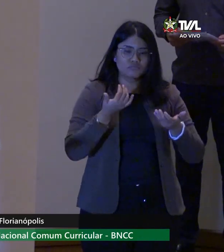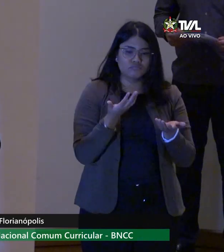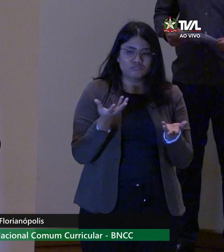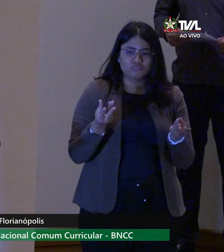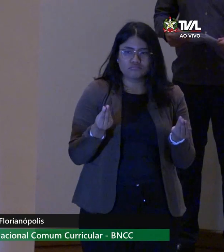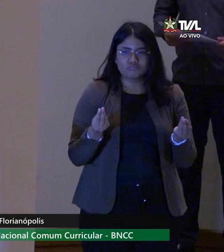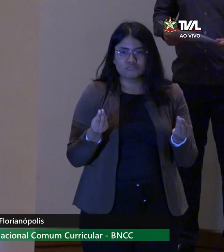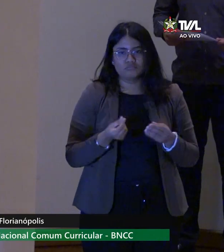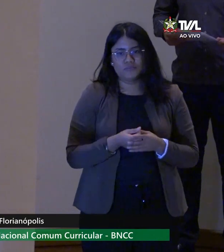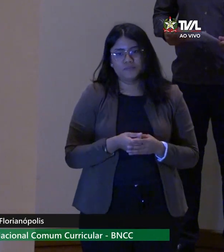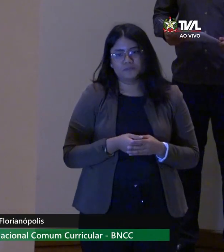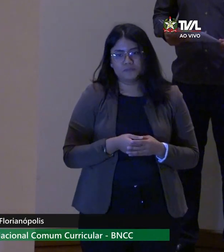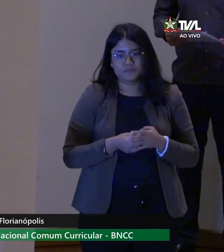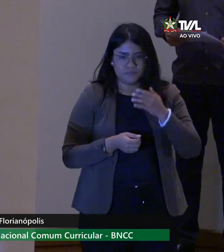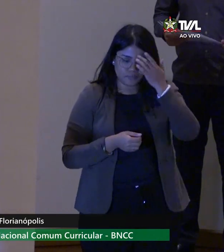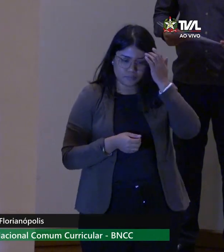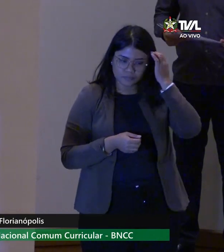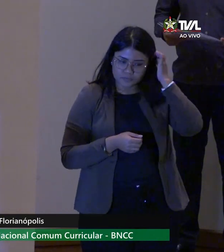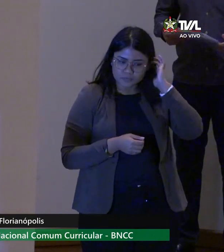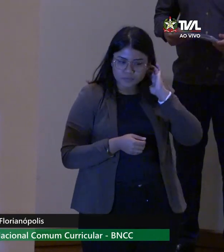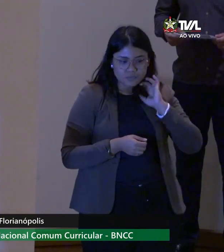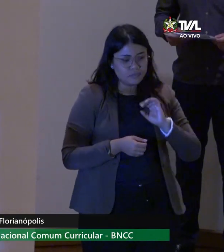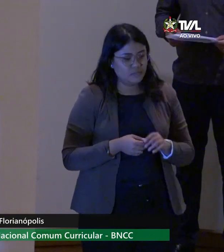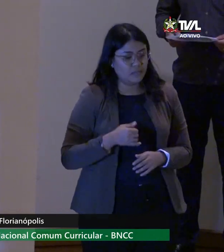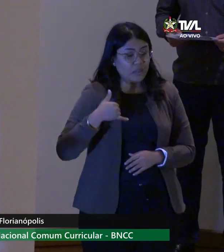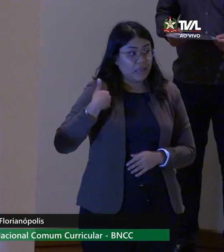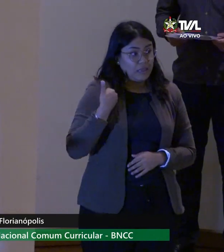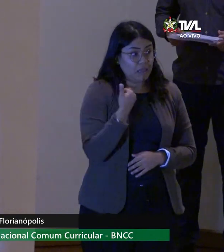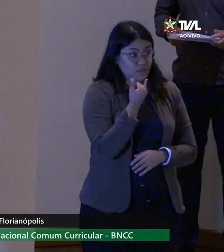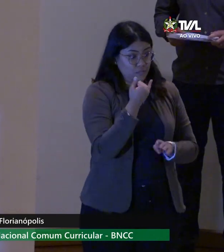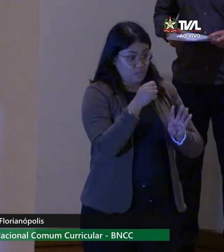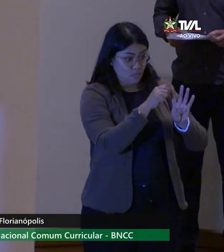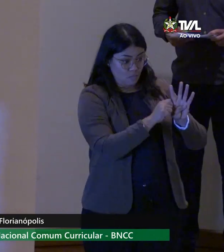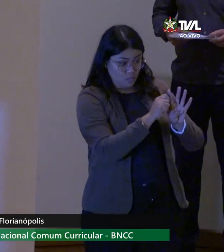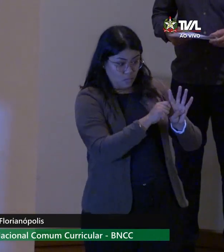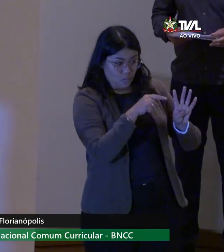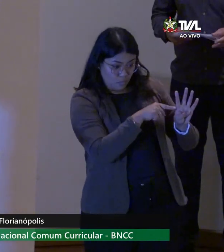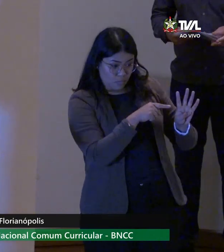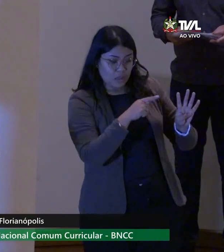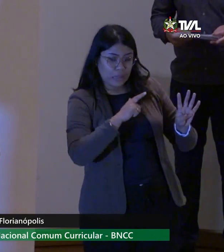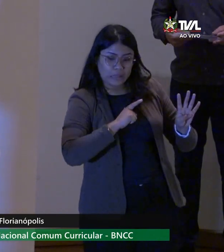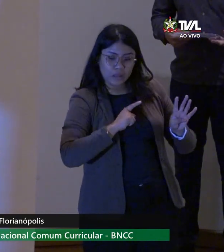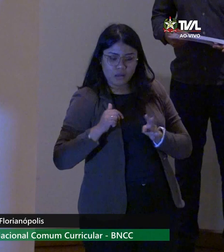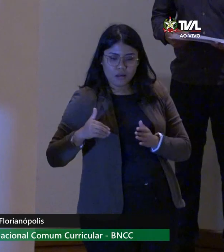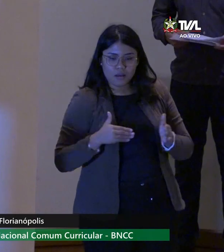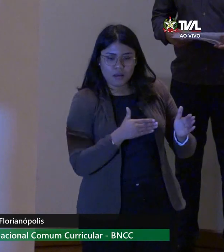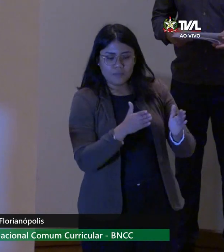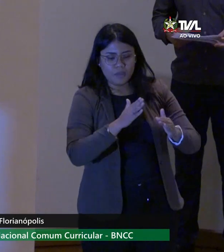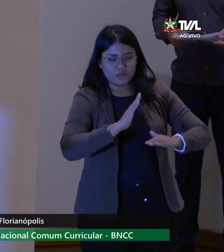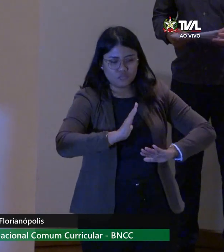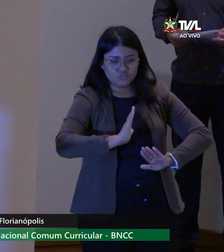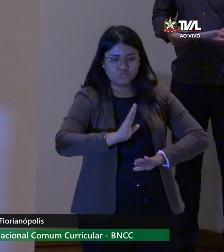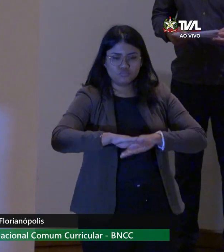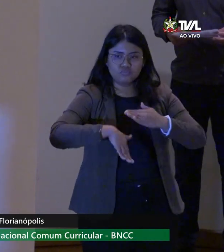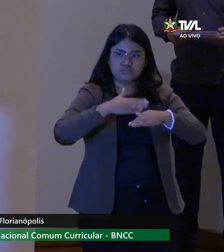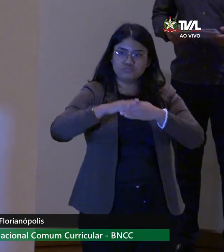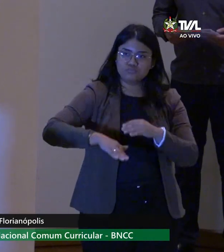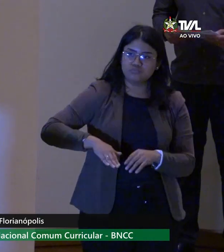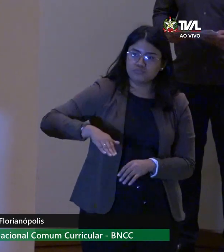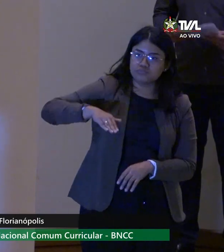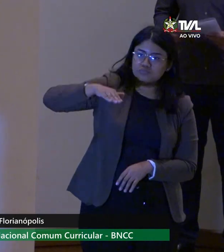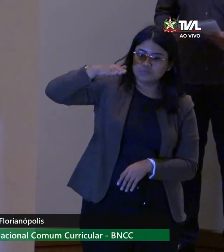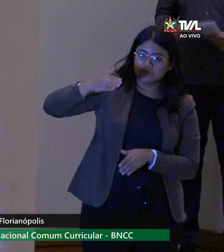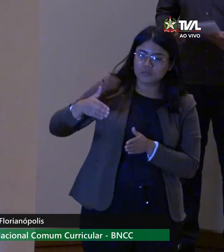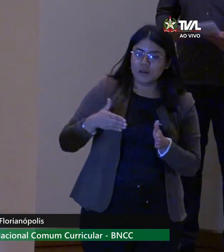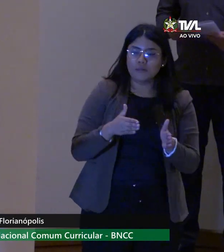a partir dos 4 meses de idade tem um caminho que a gente pode fazer a diferença na vida de cidadão e